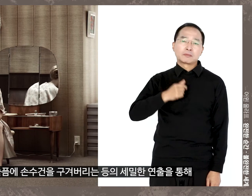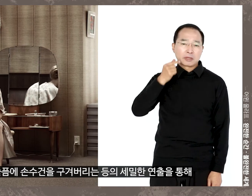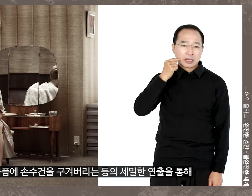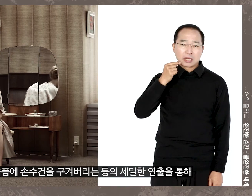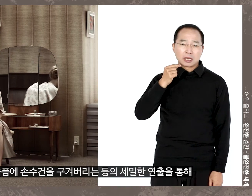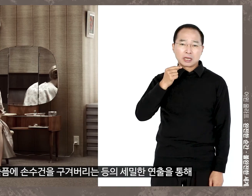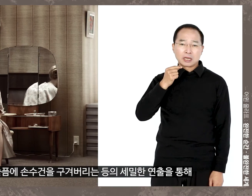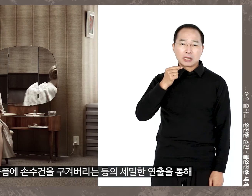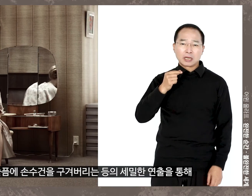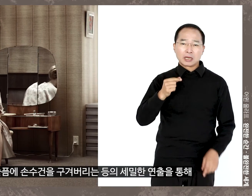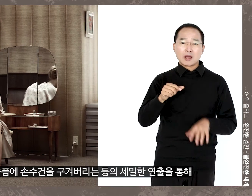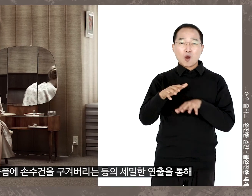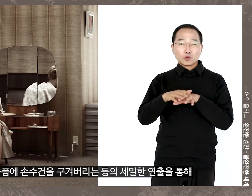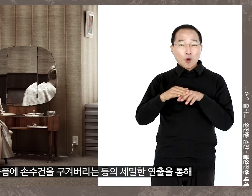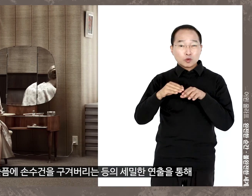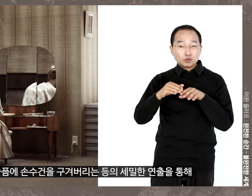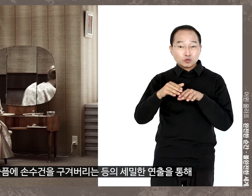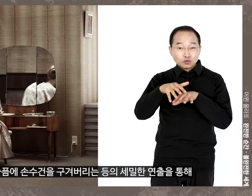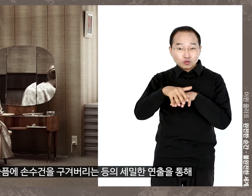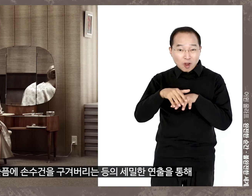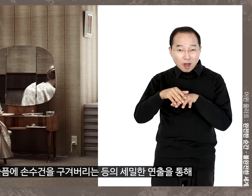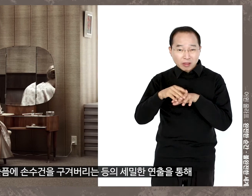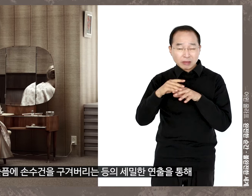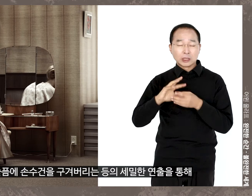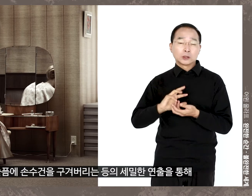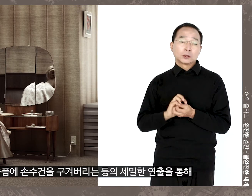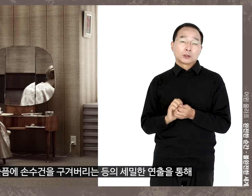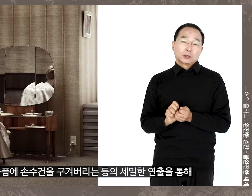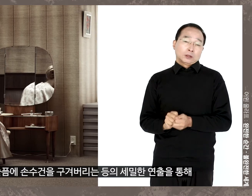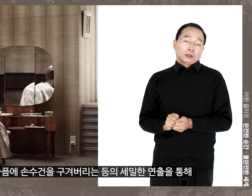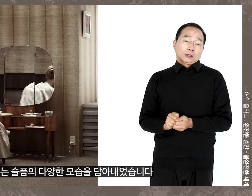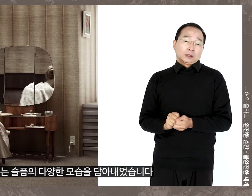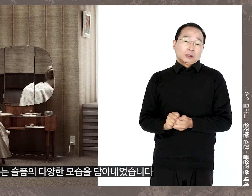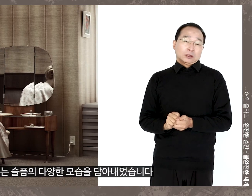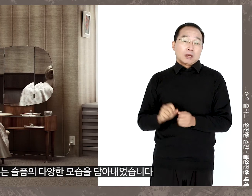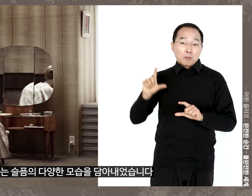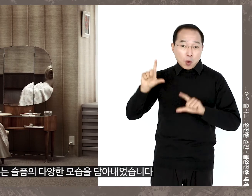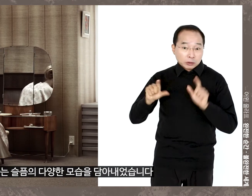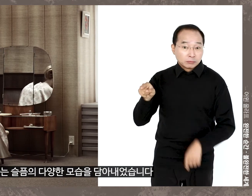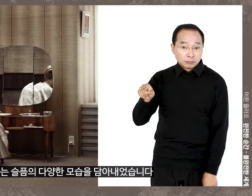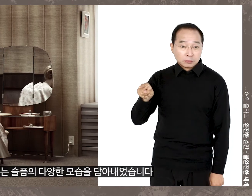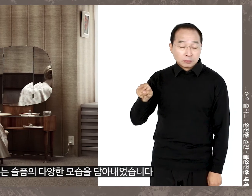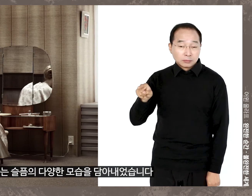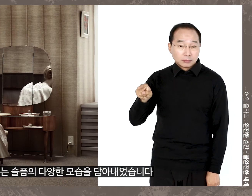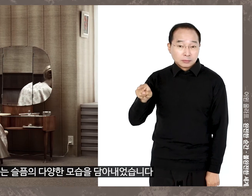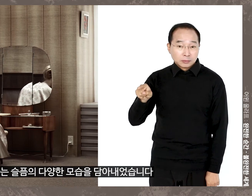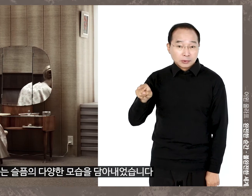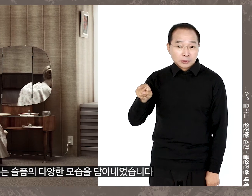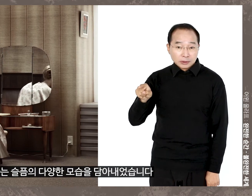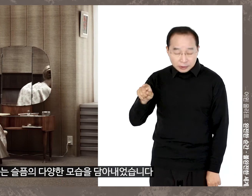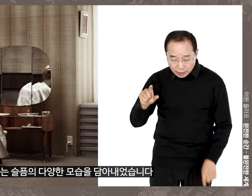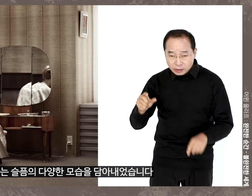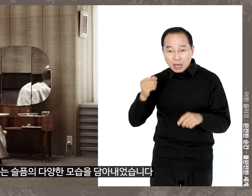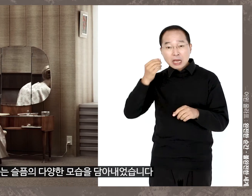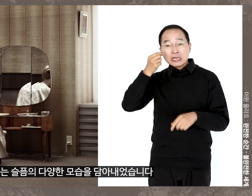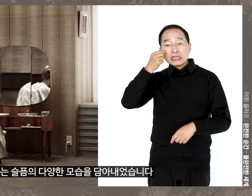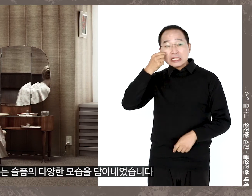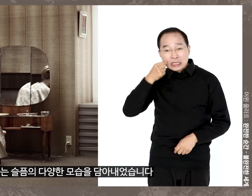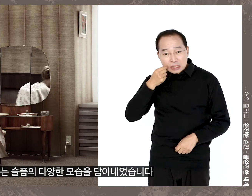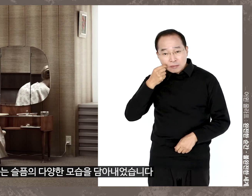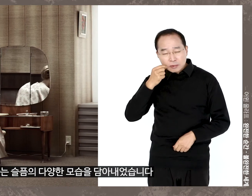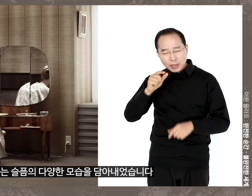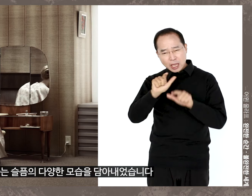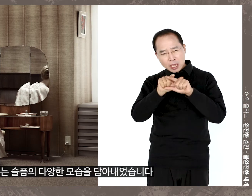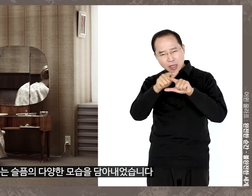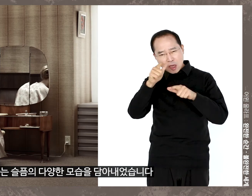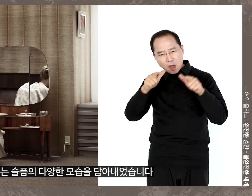손수건을 구겨버리는 등 세밀한 연출을 통해 작가는 슬픔의 다양한 모습을